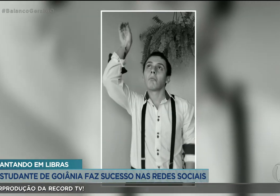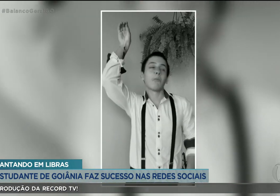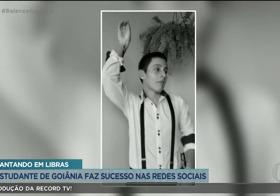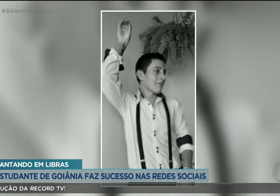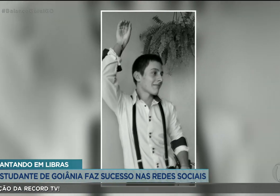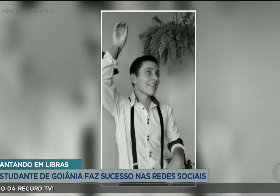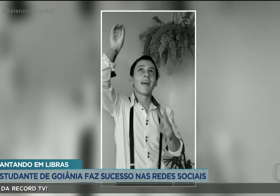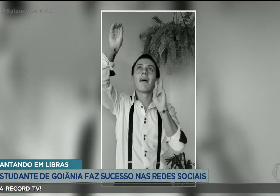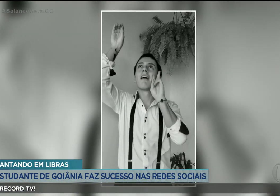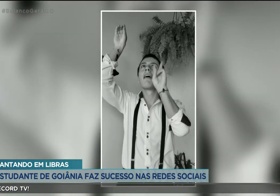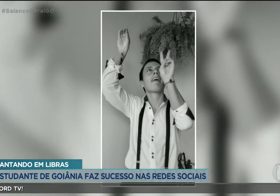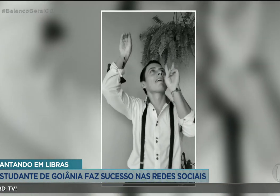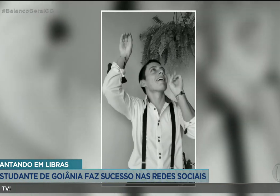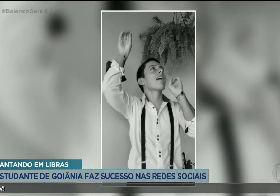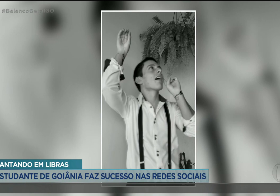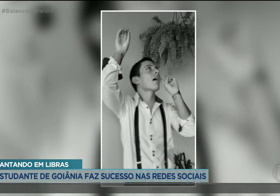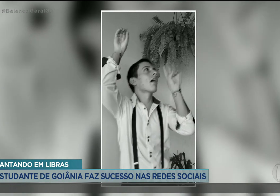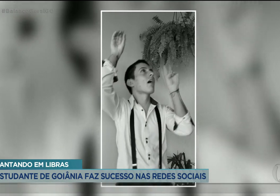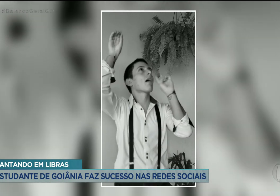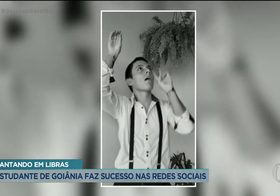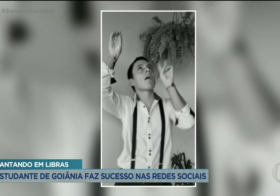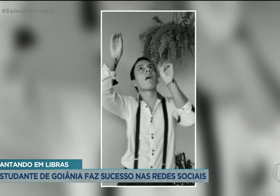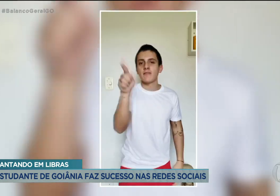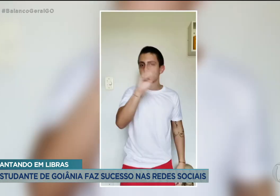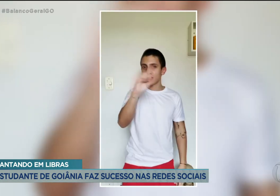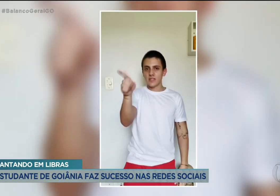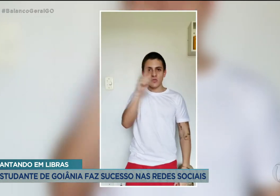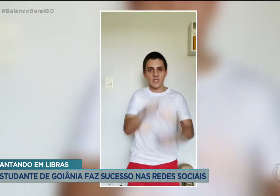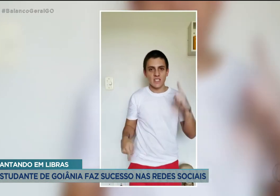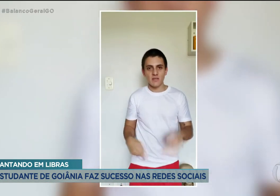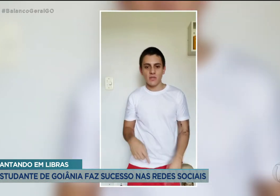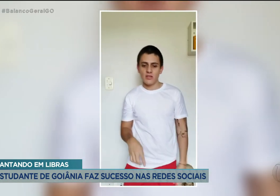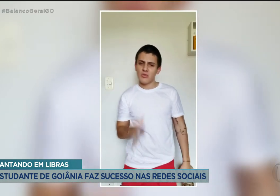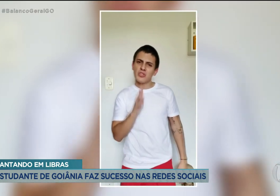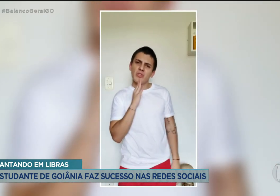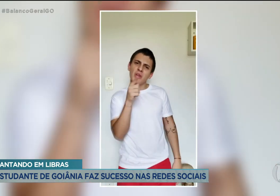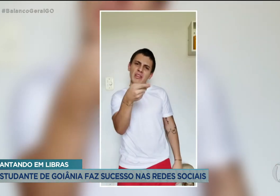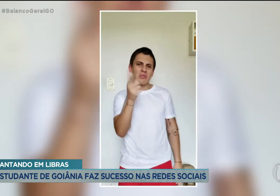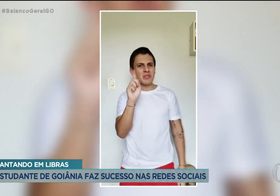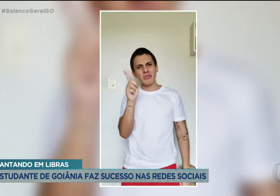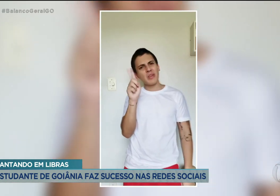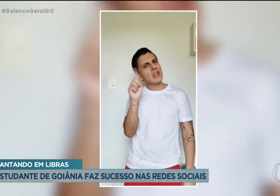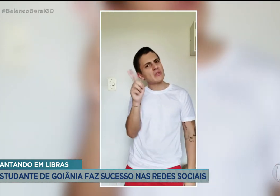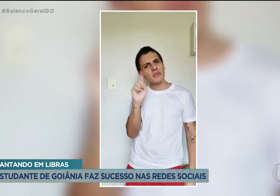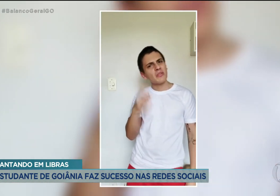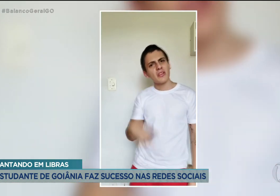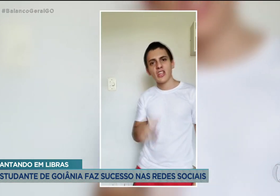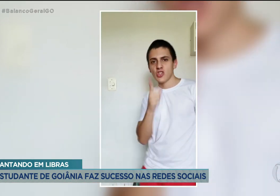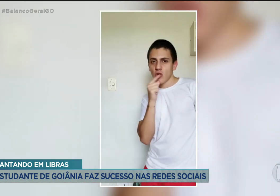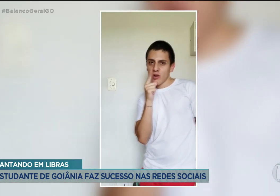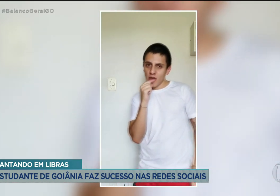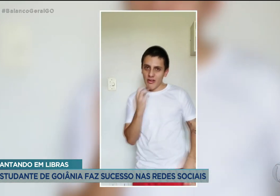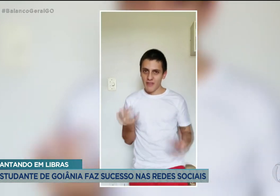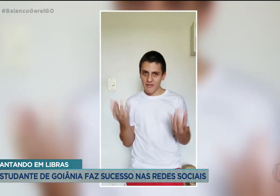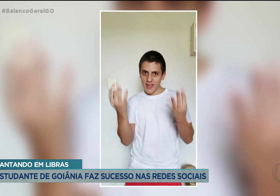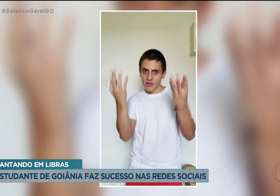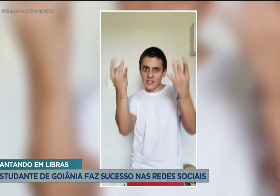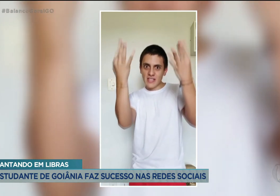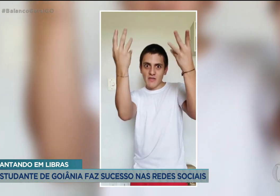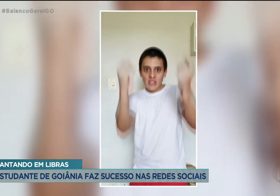psicologia na UFG A gente tem uma disciplina obrigatória de Libras E uma das atividades era pra gente conhecer e entrevistar uma pessoa surda Entrevistei uma